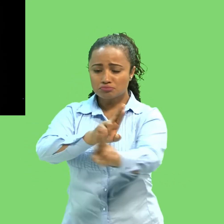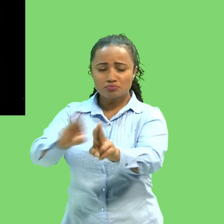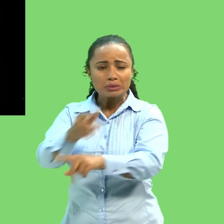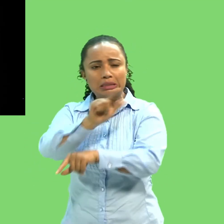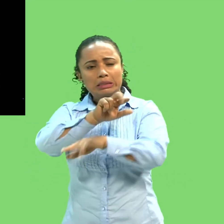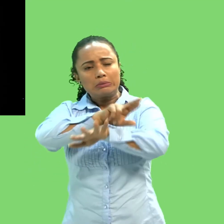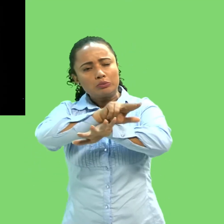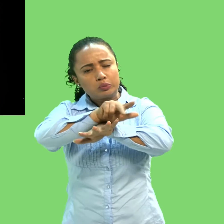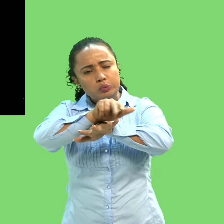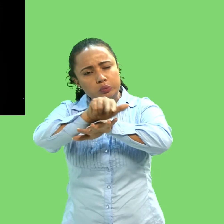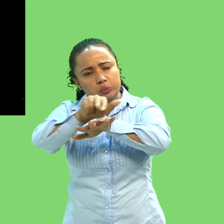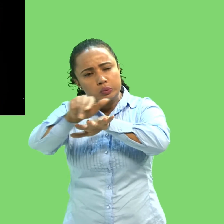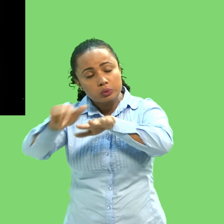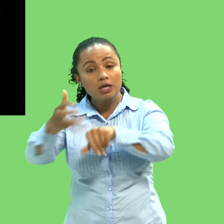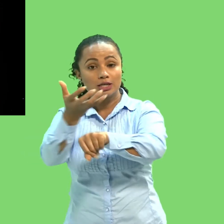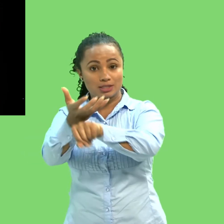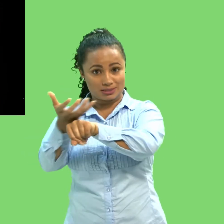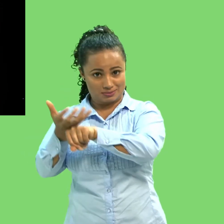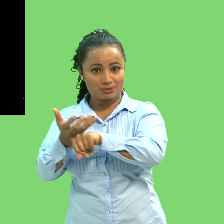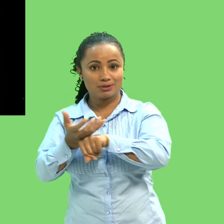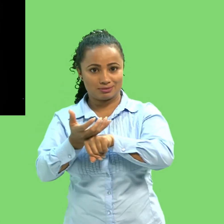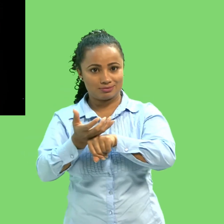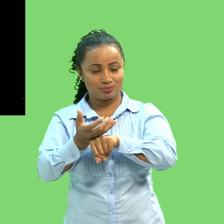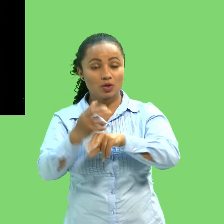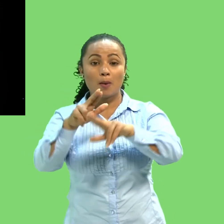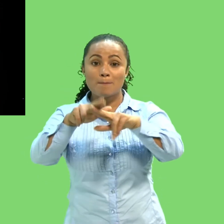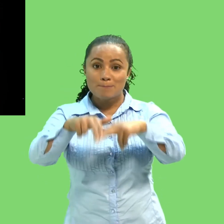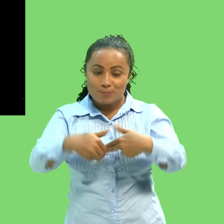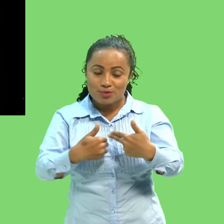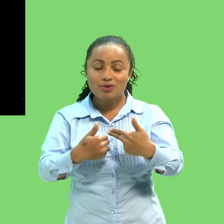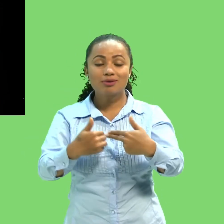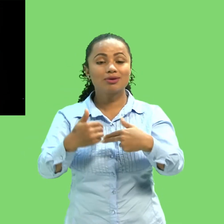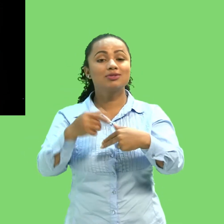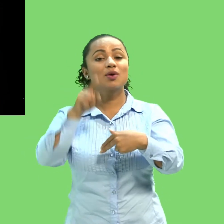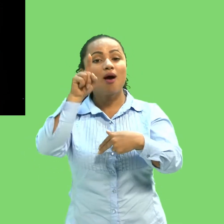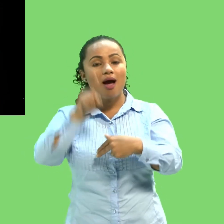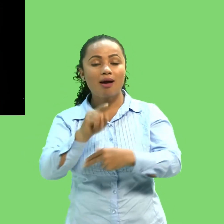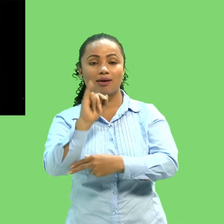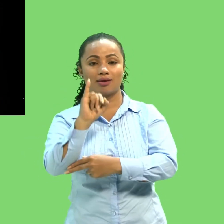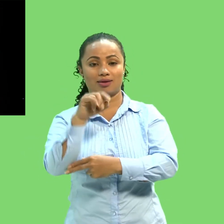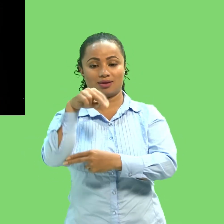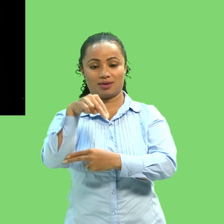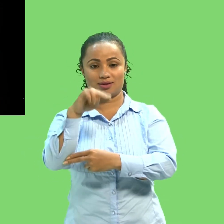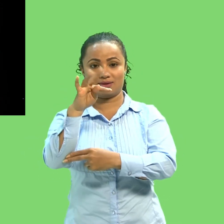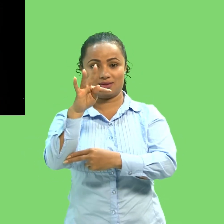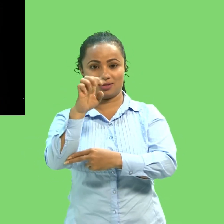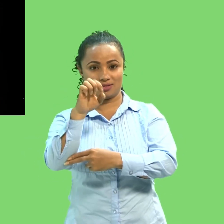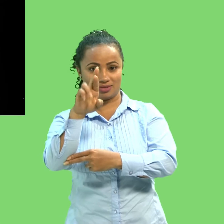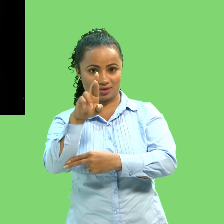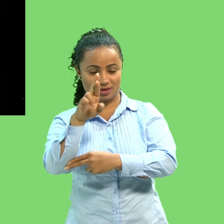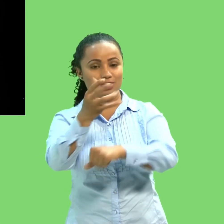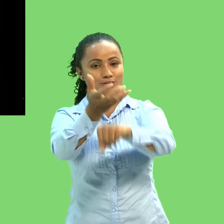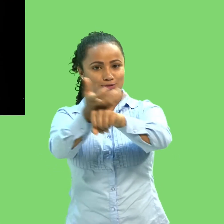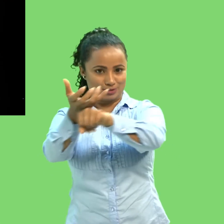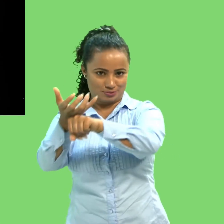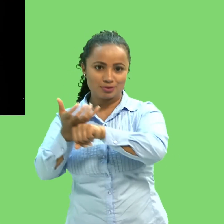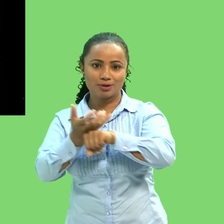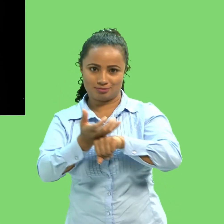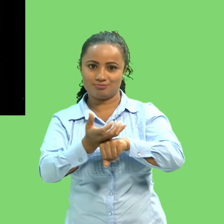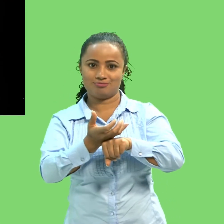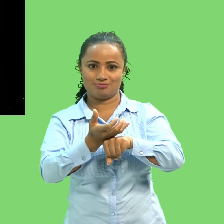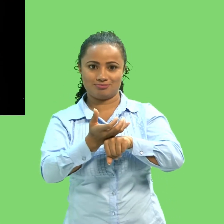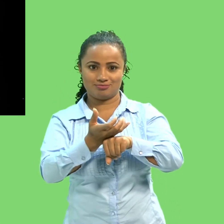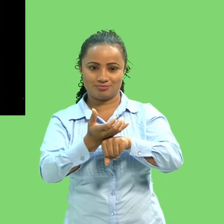né? Daí a noção que nós vimos lá, de ter um caráter o quê? Interdisciplinar, certo? Então, assim, ela com certeza vai